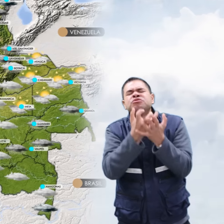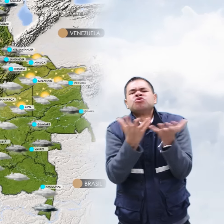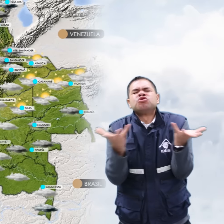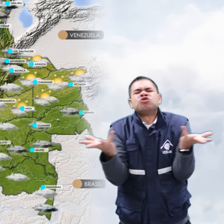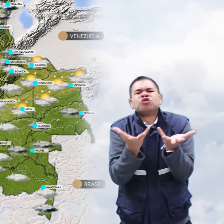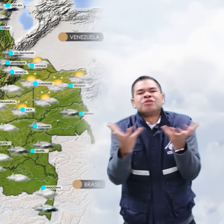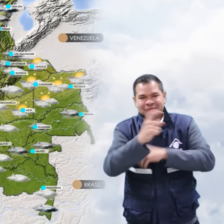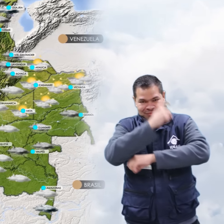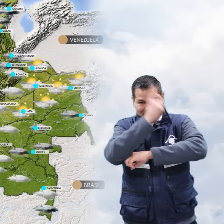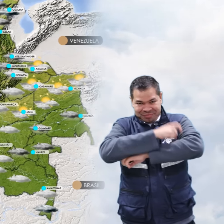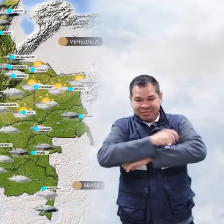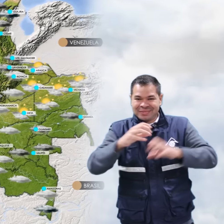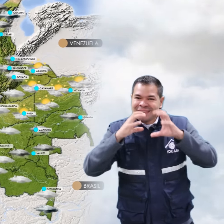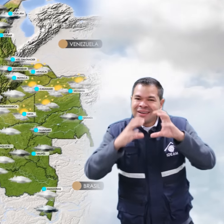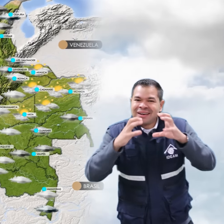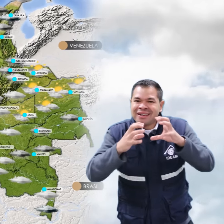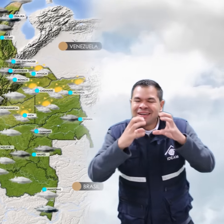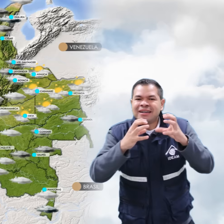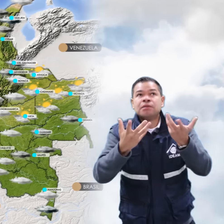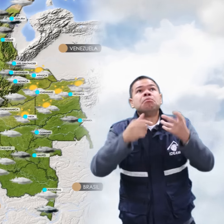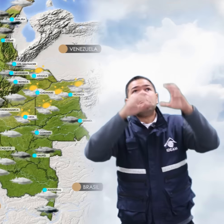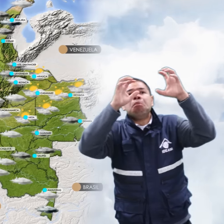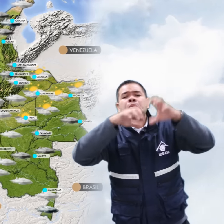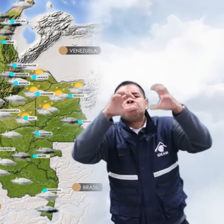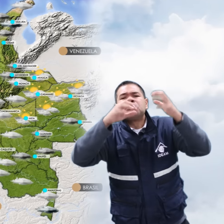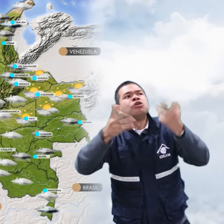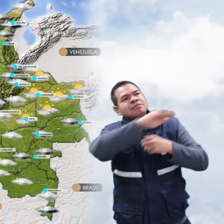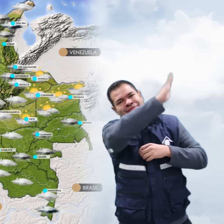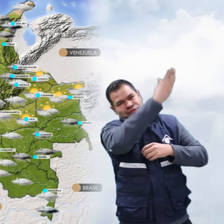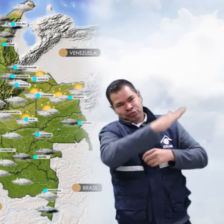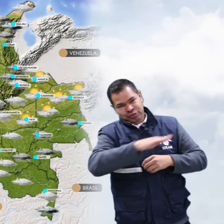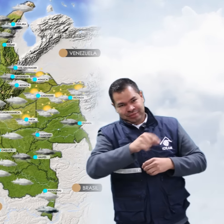sectores de Putumayo, Caquetá y Llovisnas hacia el Piedemonte.